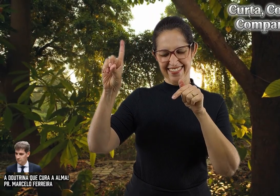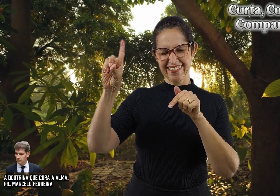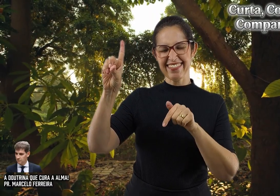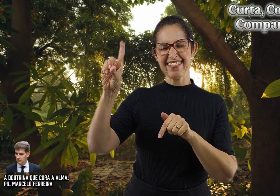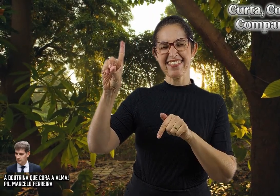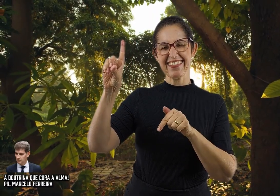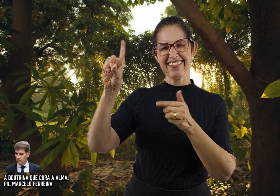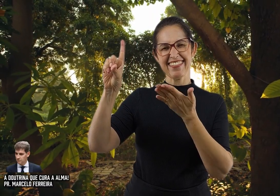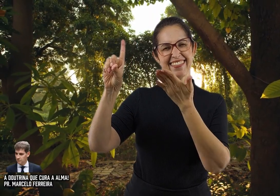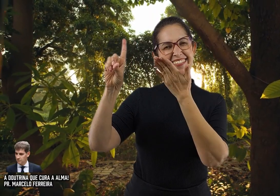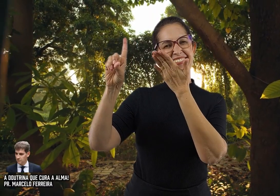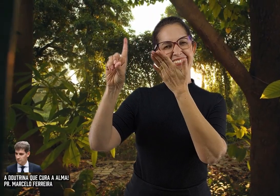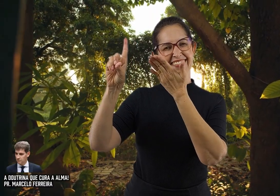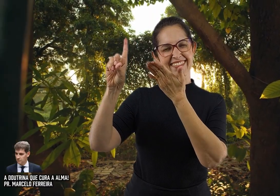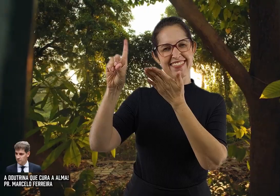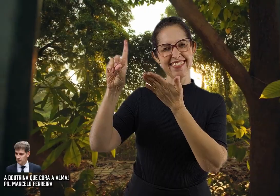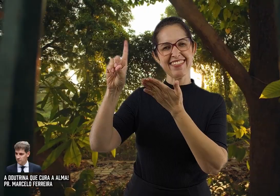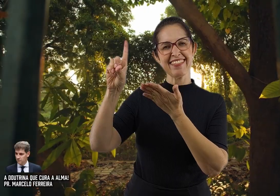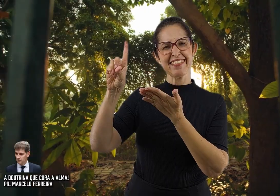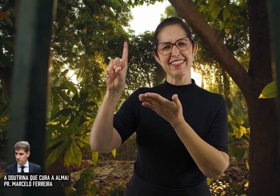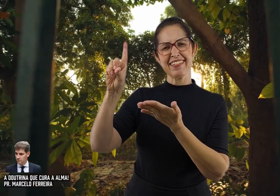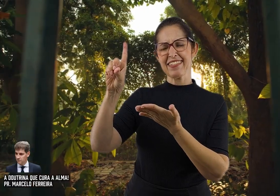templo,